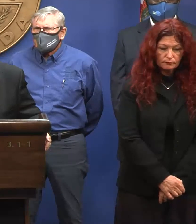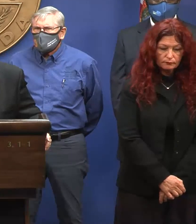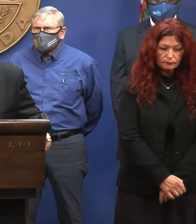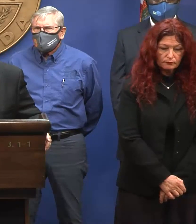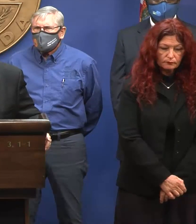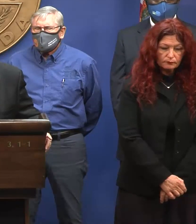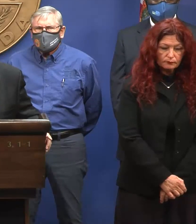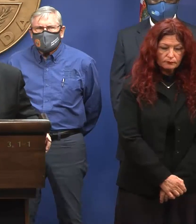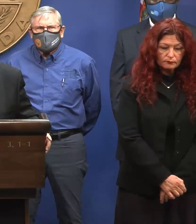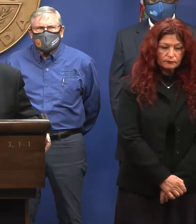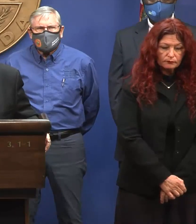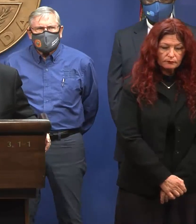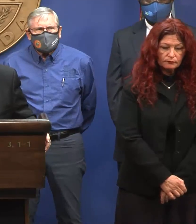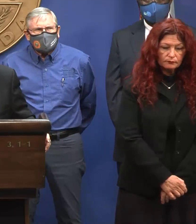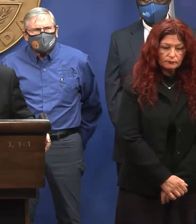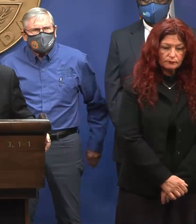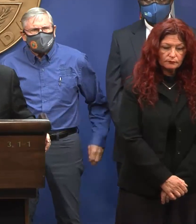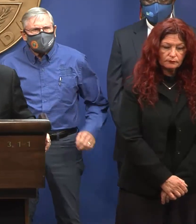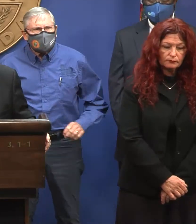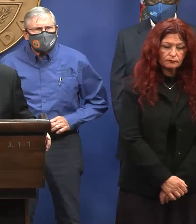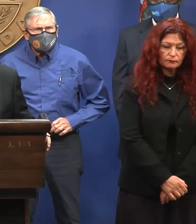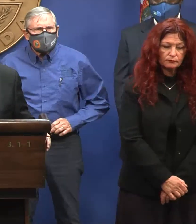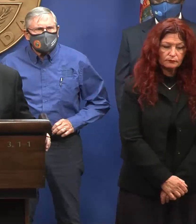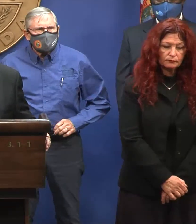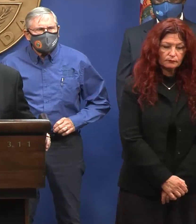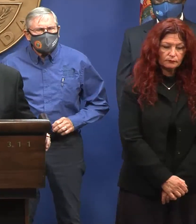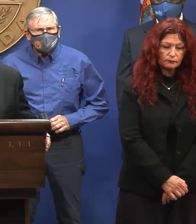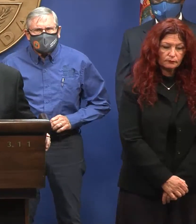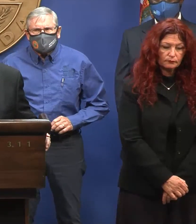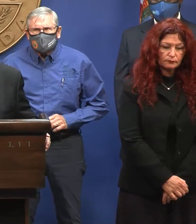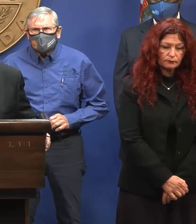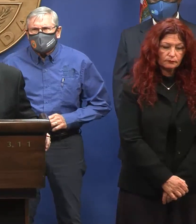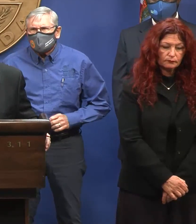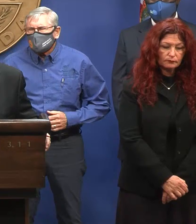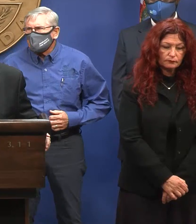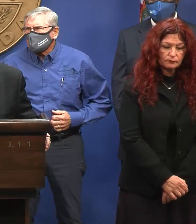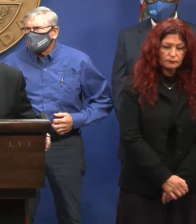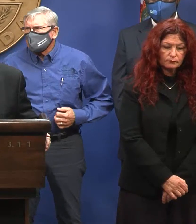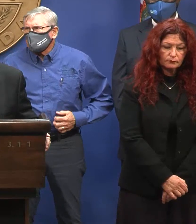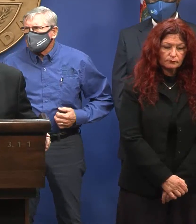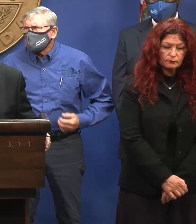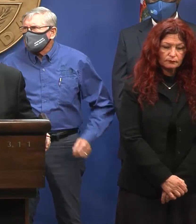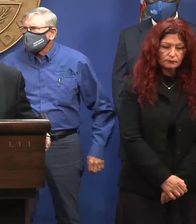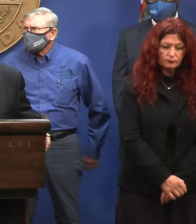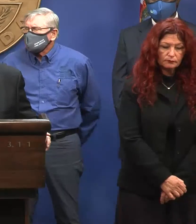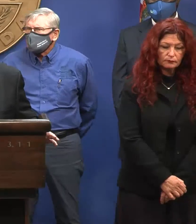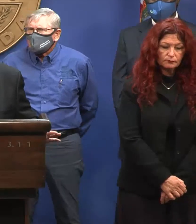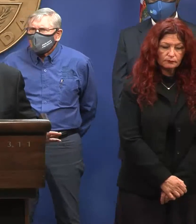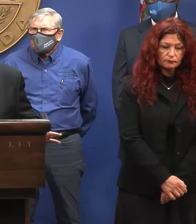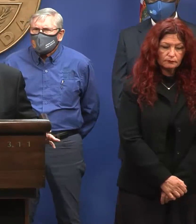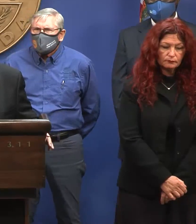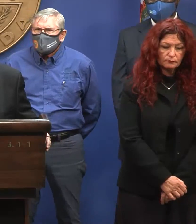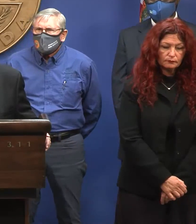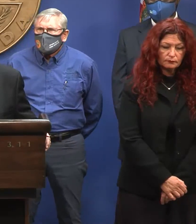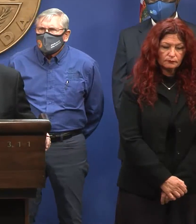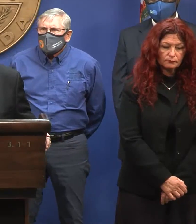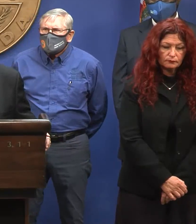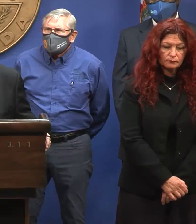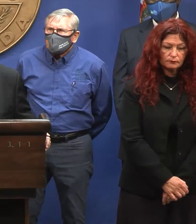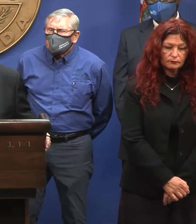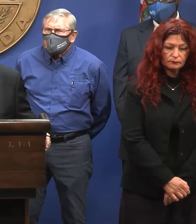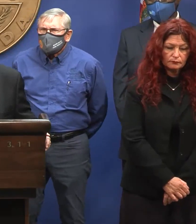huracán. También, como se dijo, que no necesita agua o comprar pomo de agua como se ha hecho en el pasado. El agua de los otros